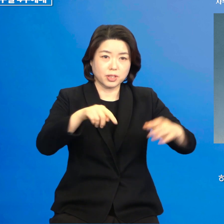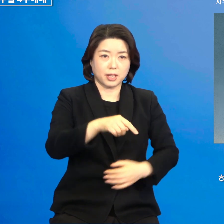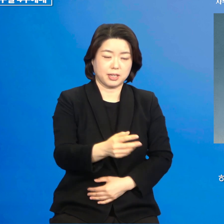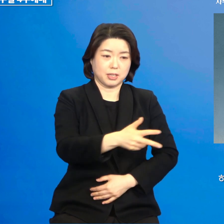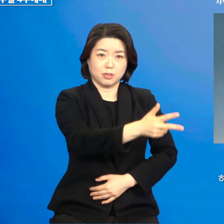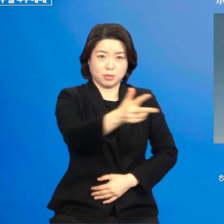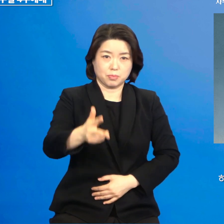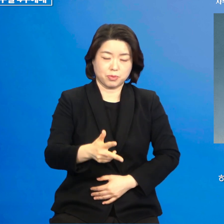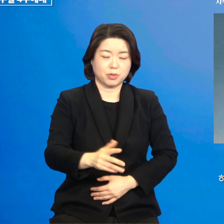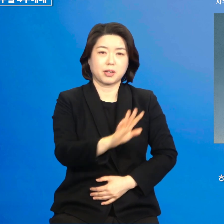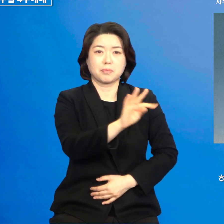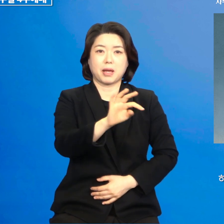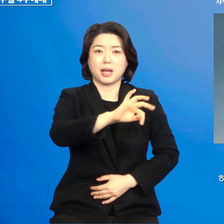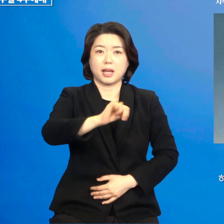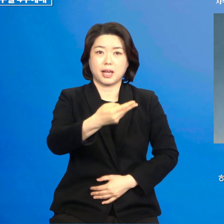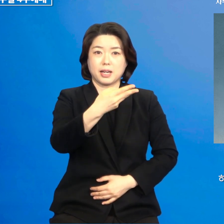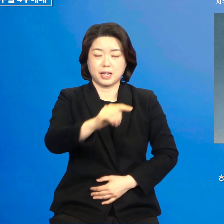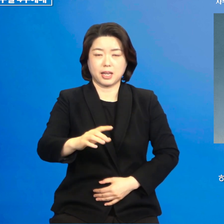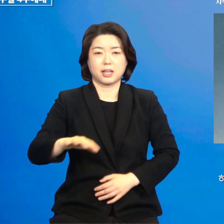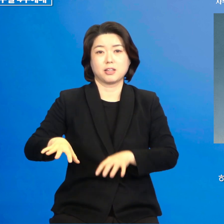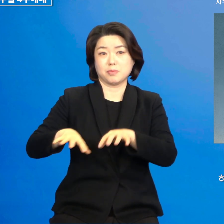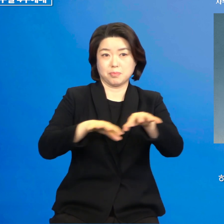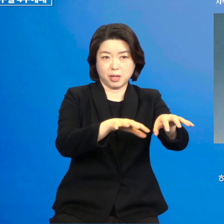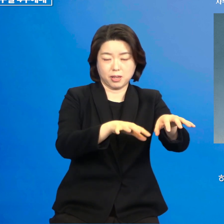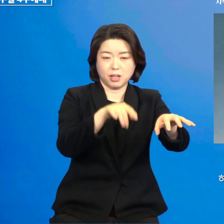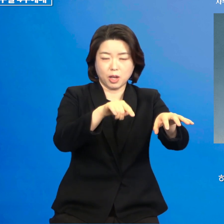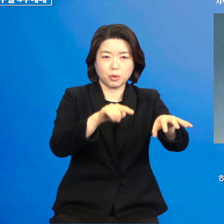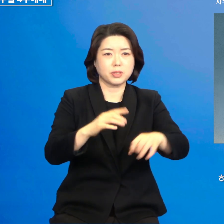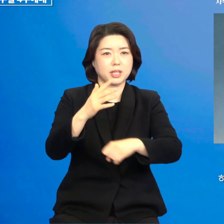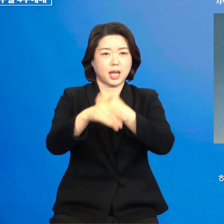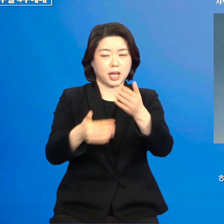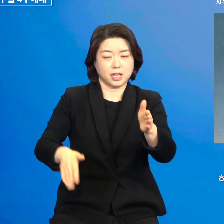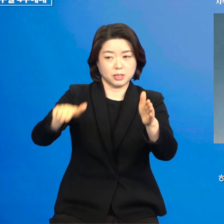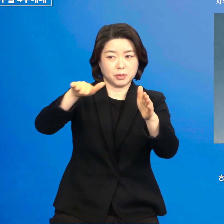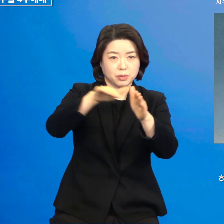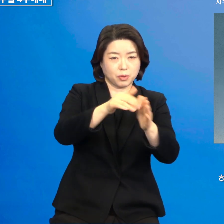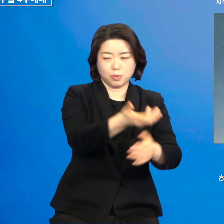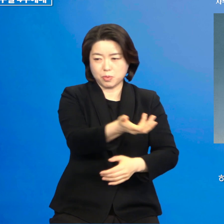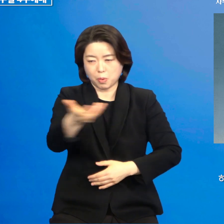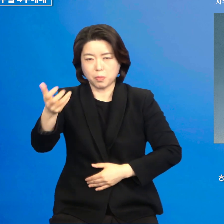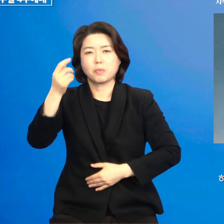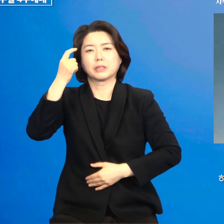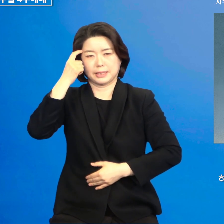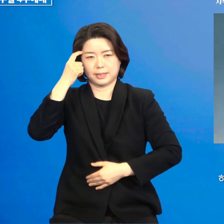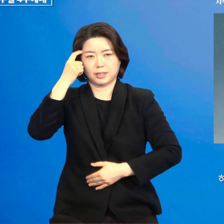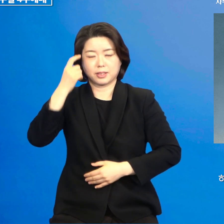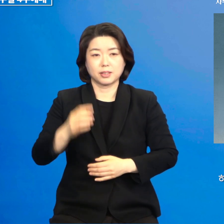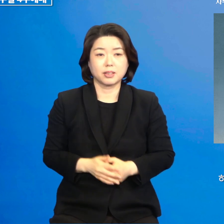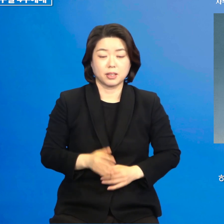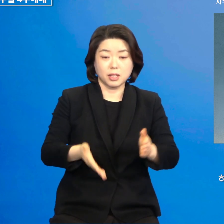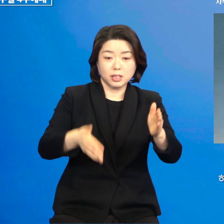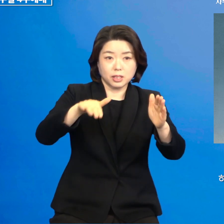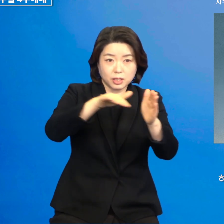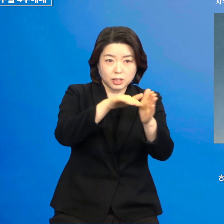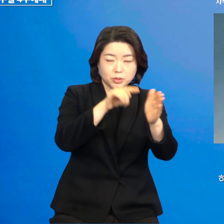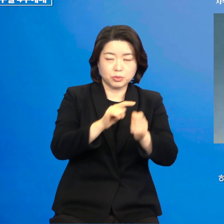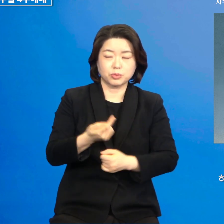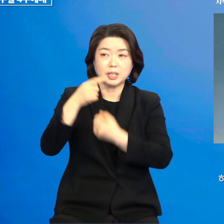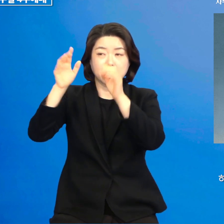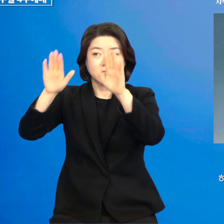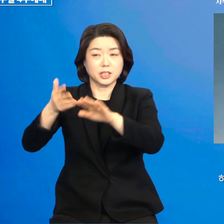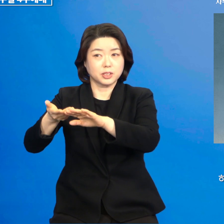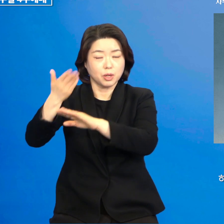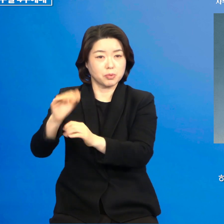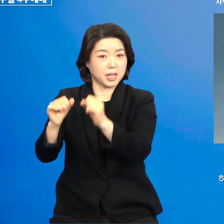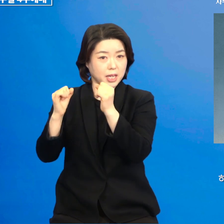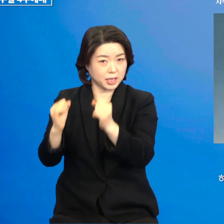올라갔다. 거기에서 하나님의 궤를 옮겨올 생각이었다. 그 궤는 그룹들 위에 앉아